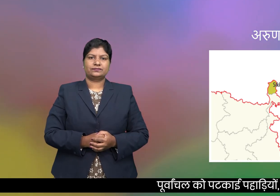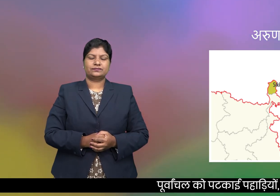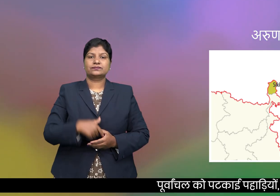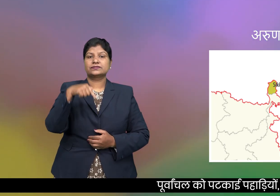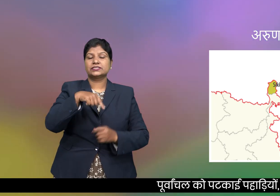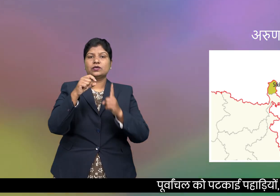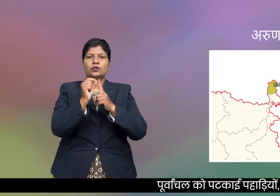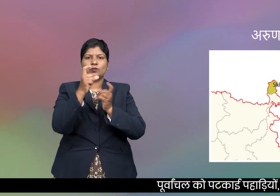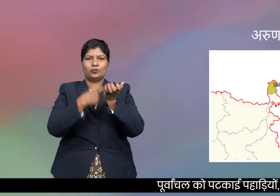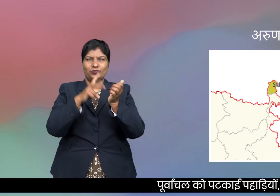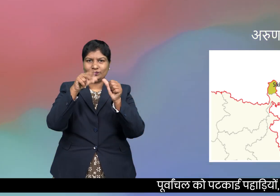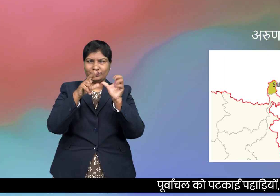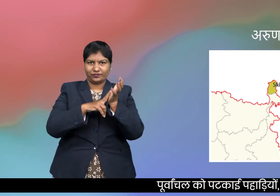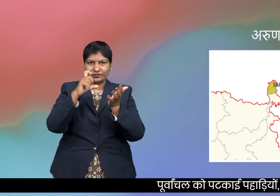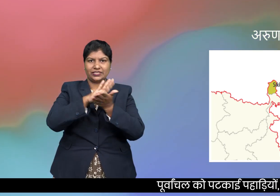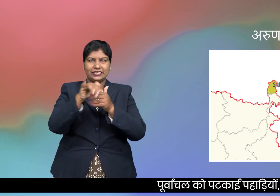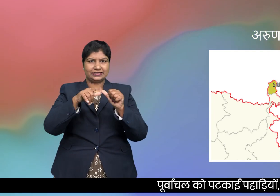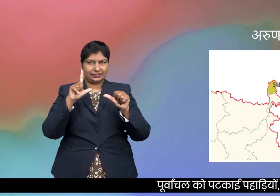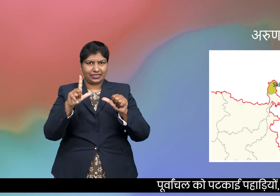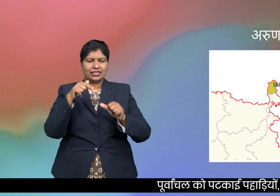पूर्वांचल को पटकाई पहाड़ियों,